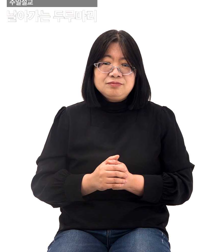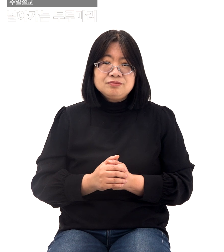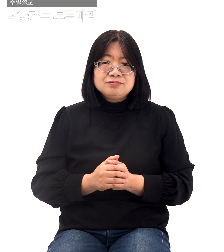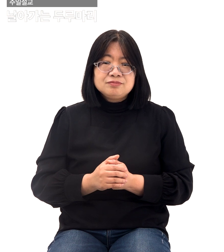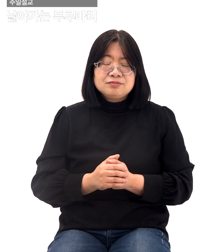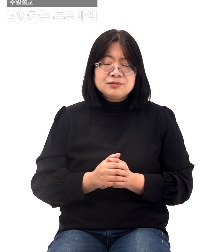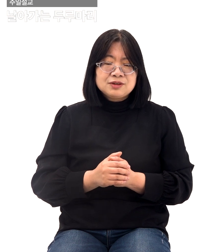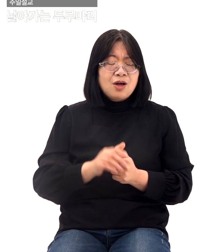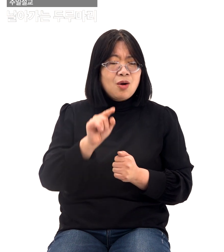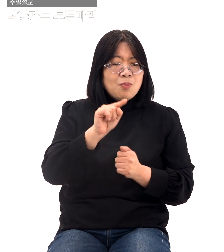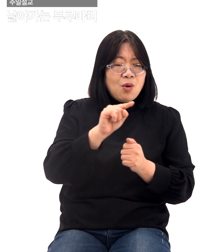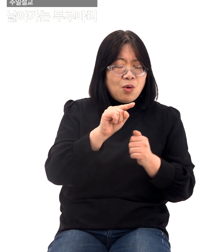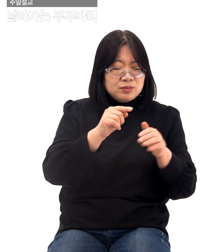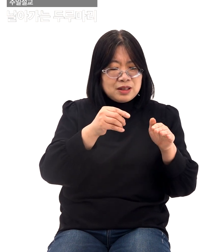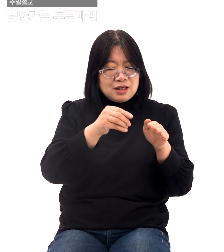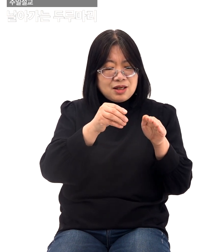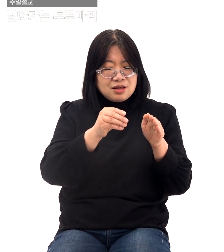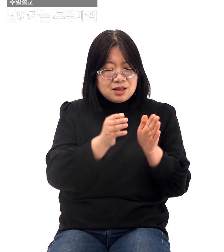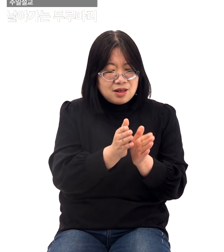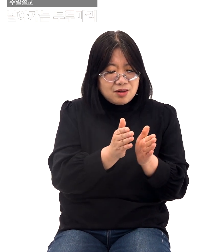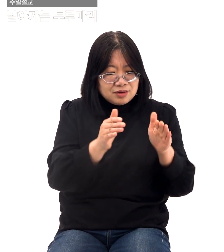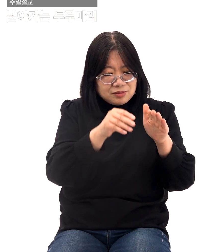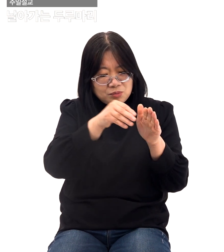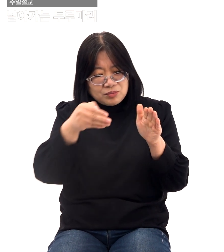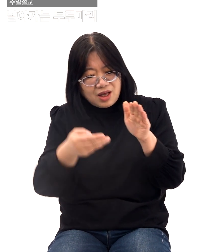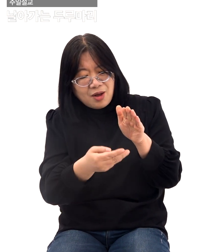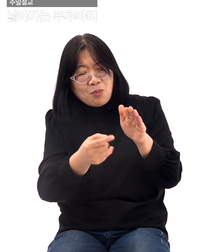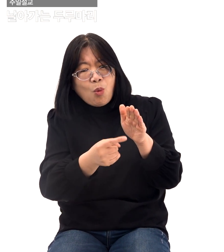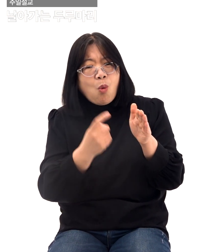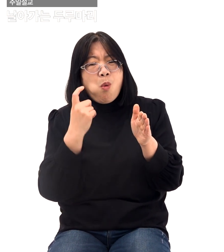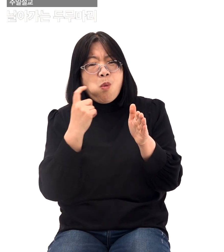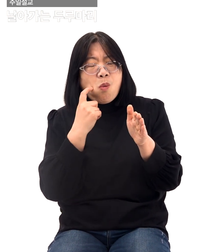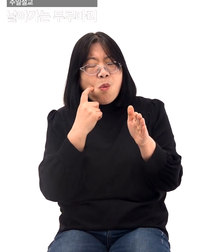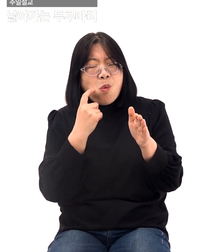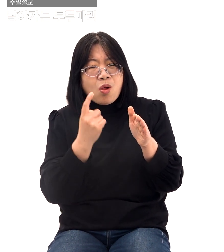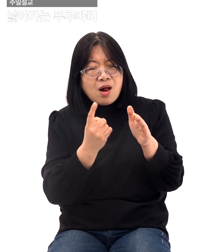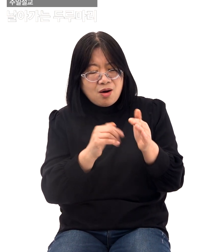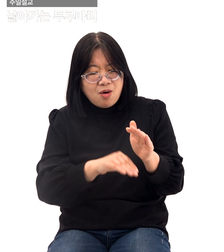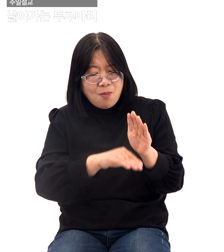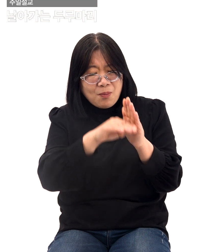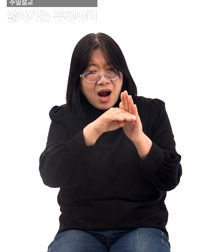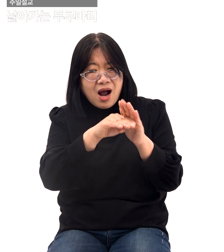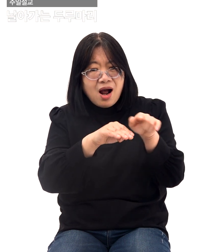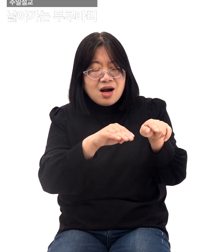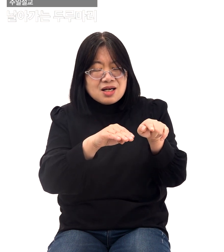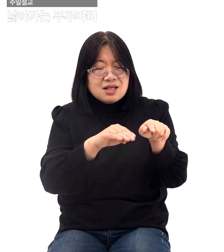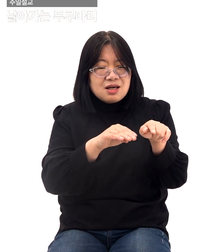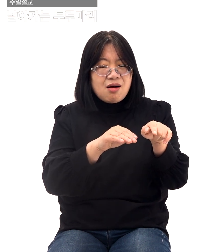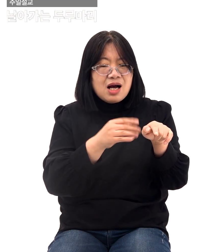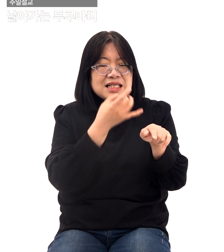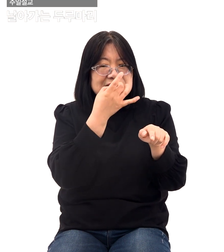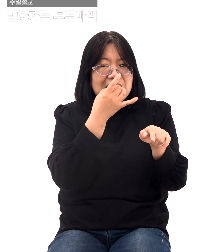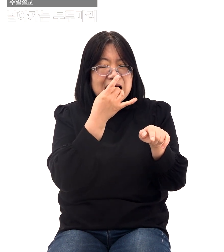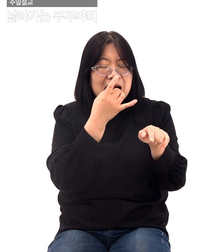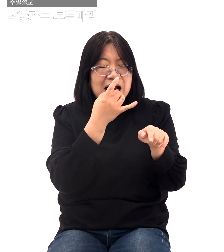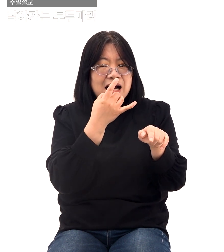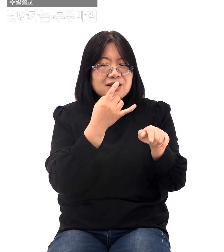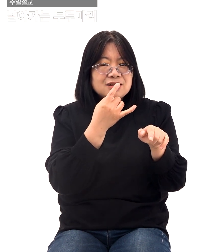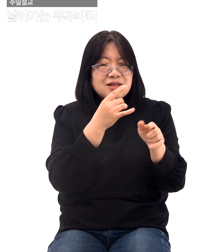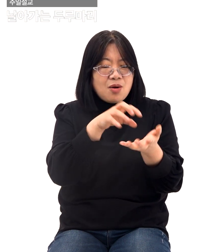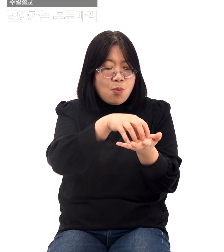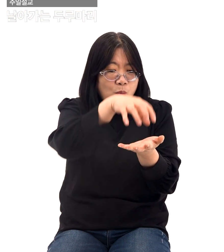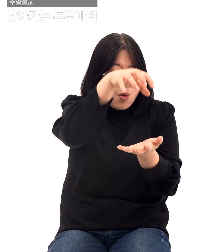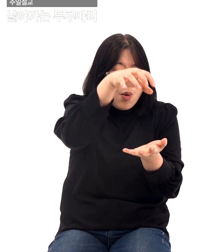그래서 판매하는, 이거 전부 속이는 행위죠. 그래서 뭐 걸려들고 이런 뉴스를 몇 번씩 본 적이 있습니다. 정확히